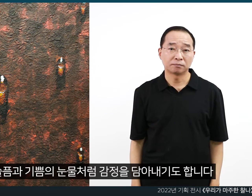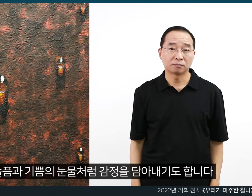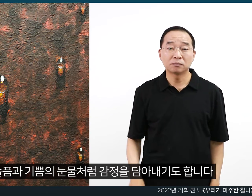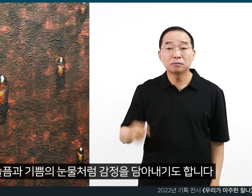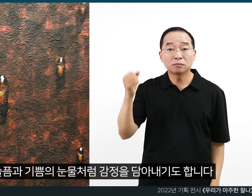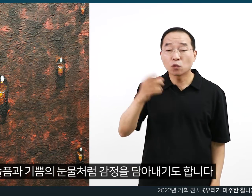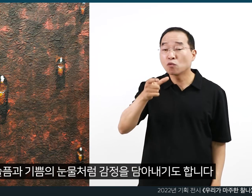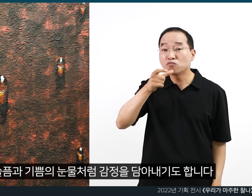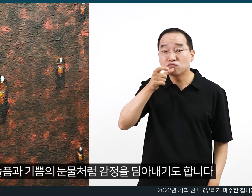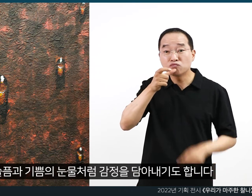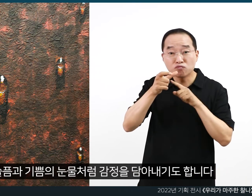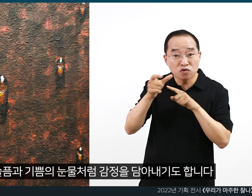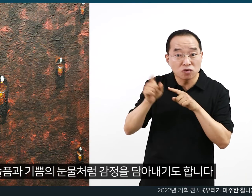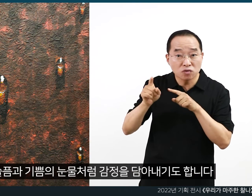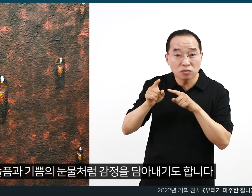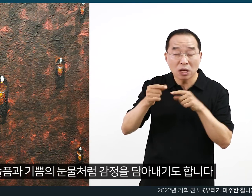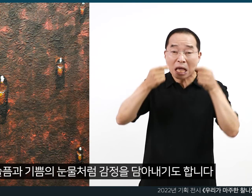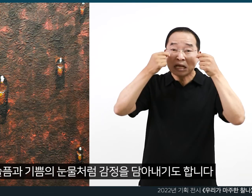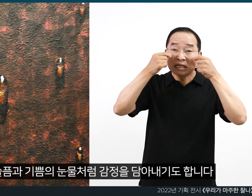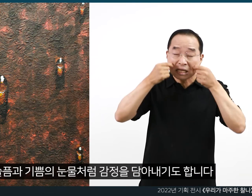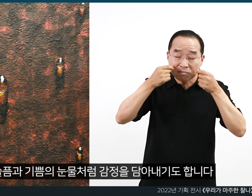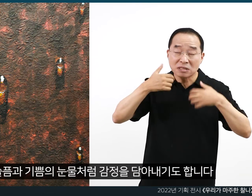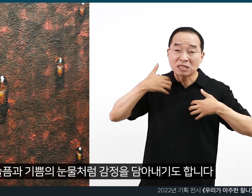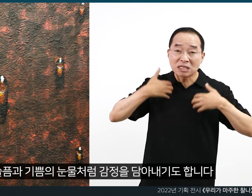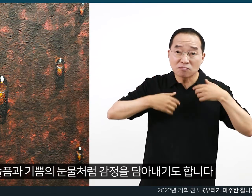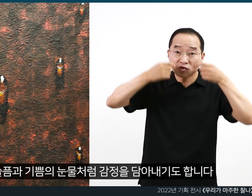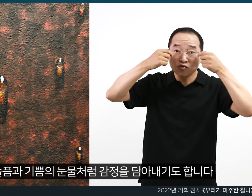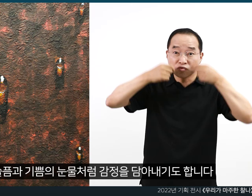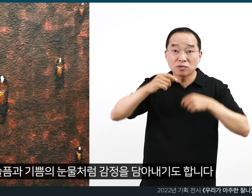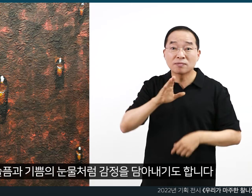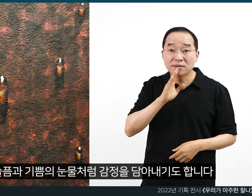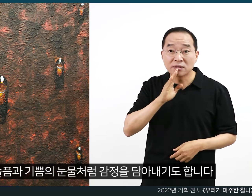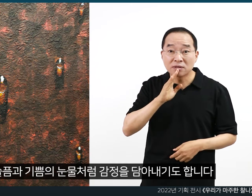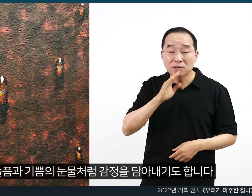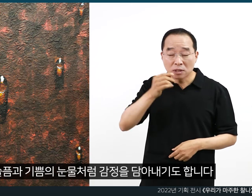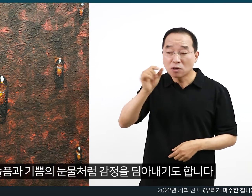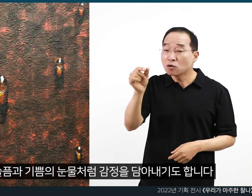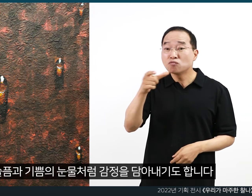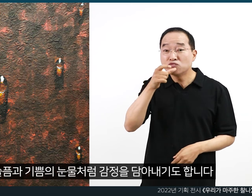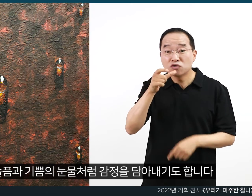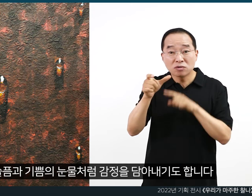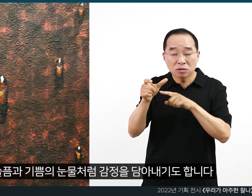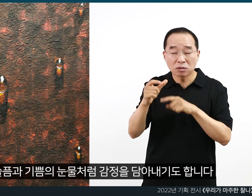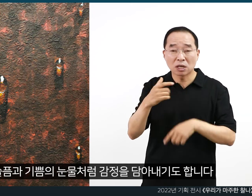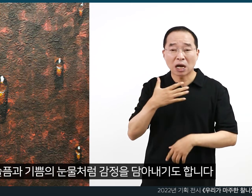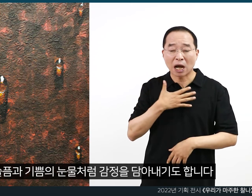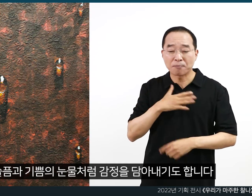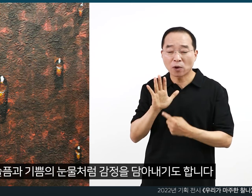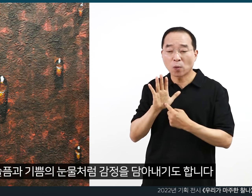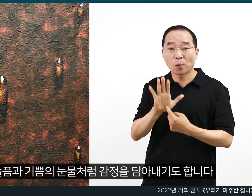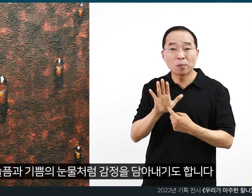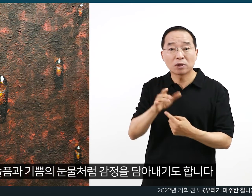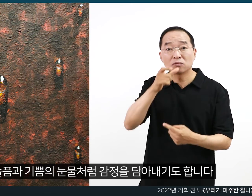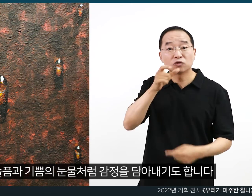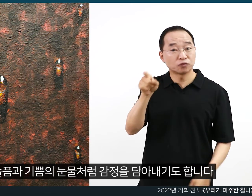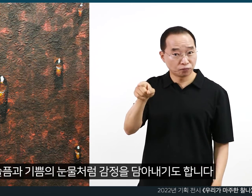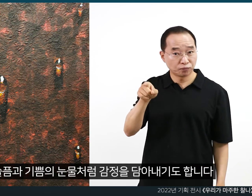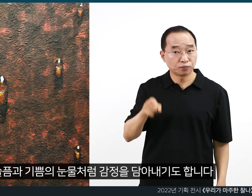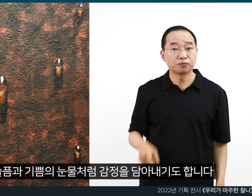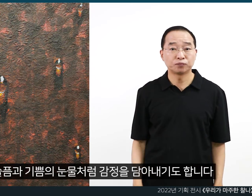그리고 물은 슬픔과 기쁨의 눈물처럼 감정을 담아내기도 합니다.